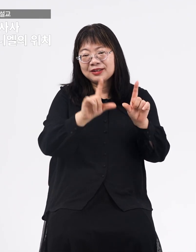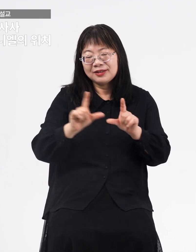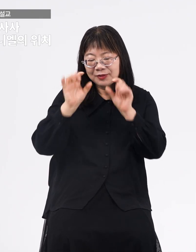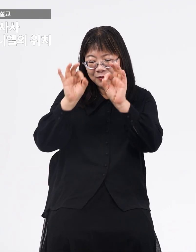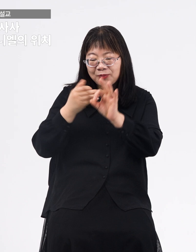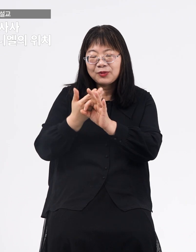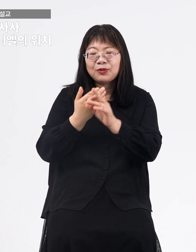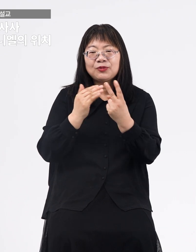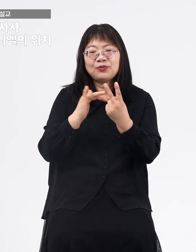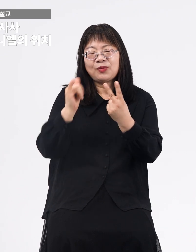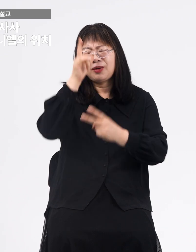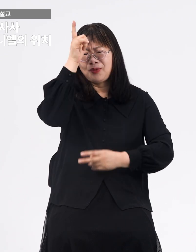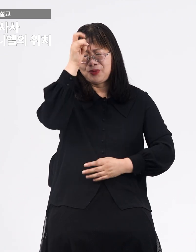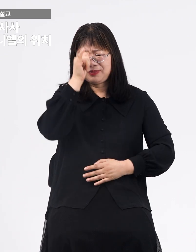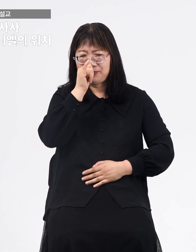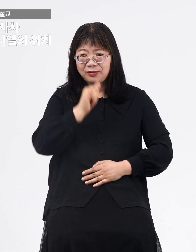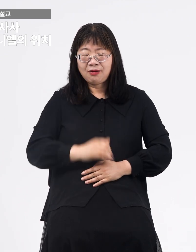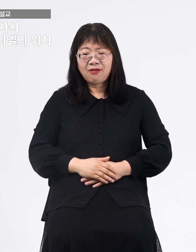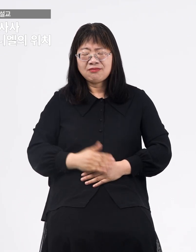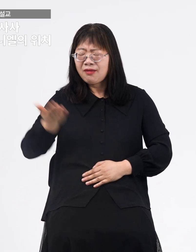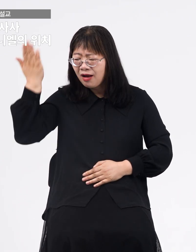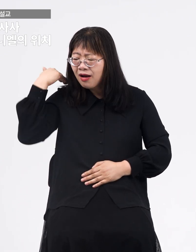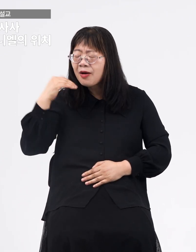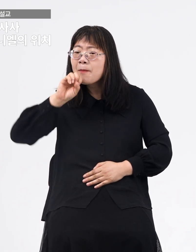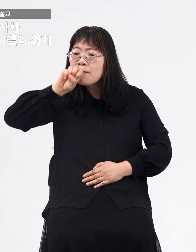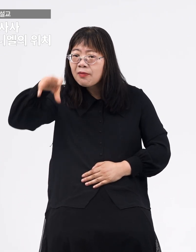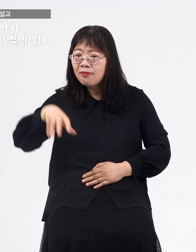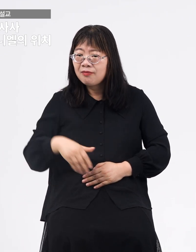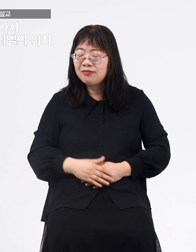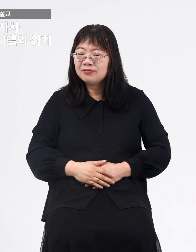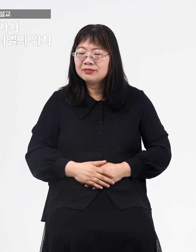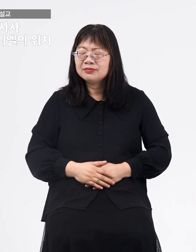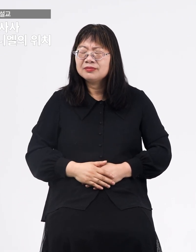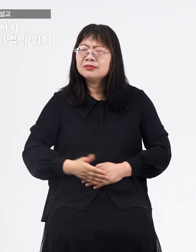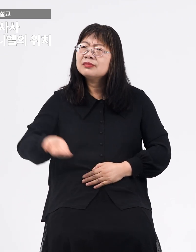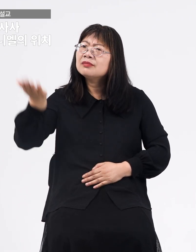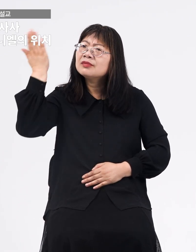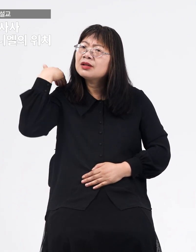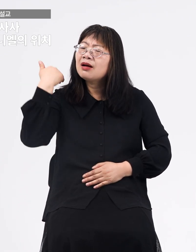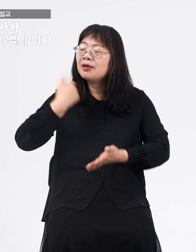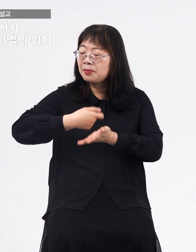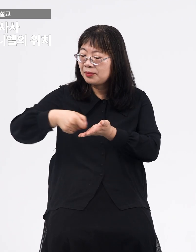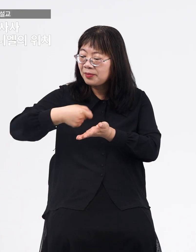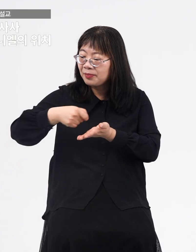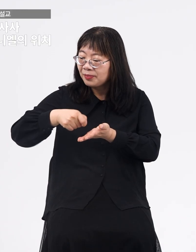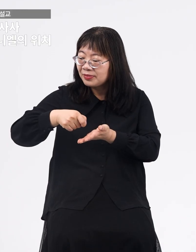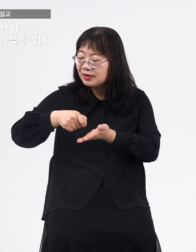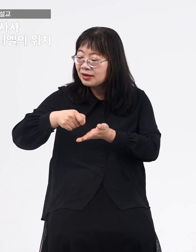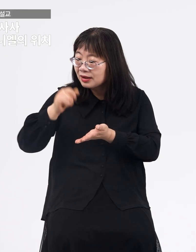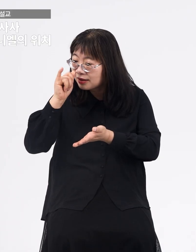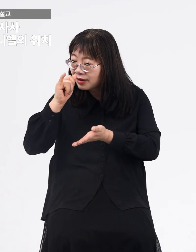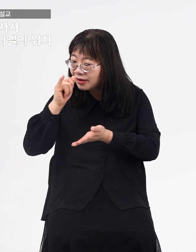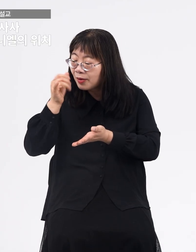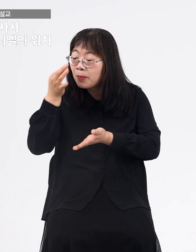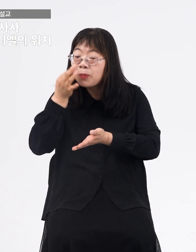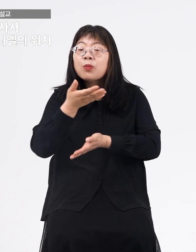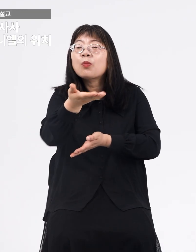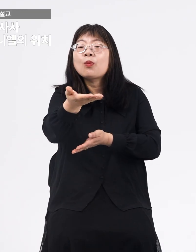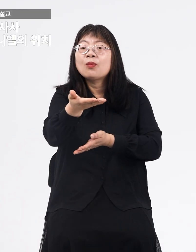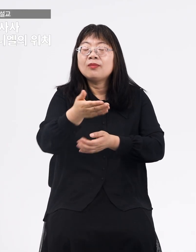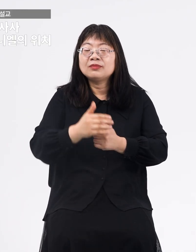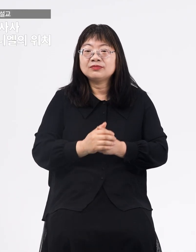사람이 고집을 핍니다. 내가 그때 그랬잖아. 야, 그때 메모했지. 그 메모한 거 봐봐.